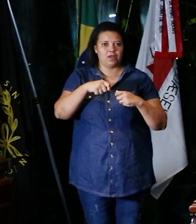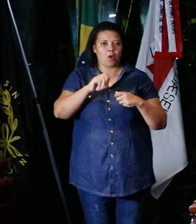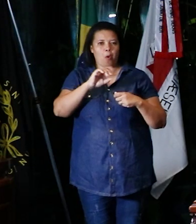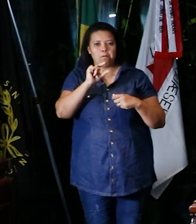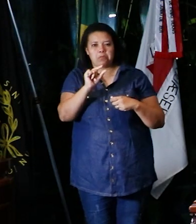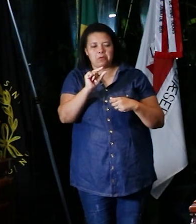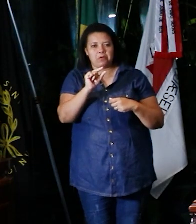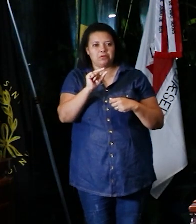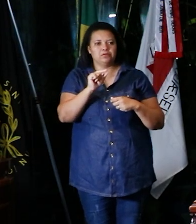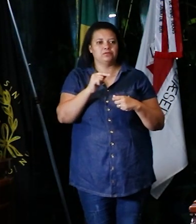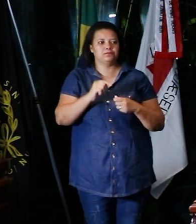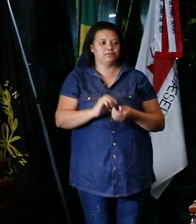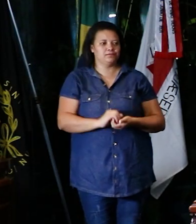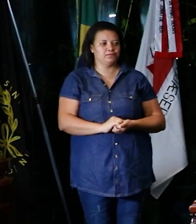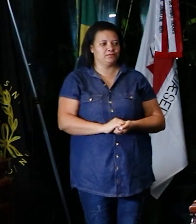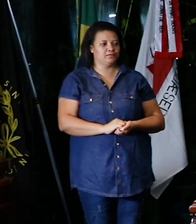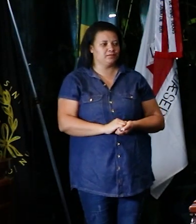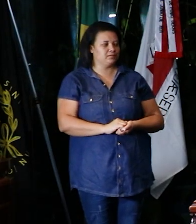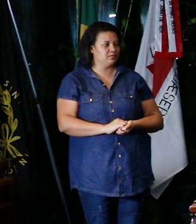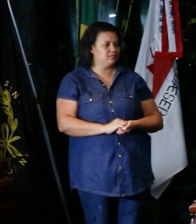demais?